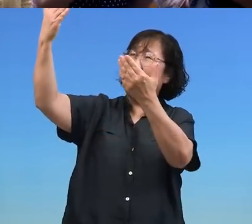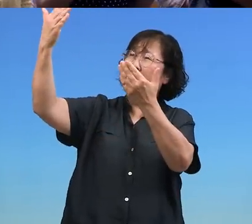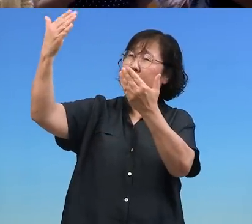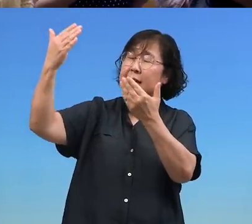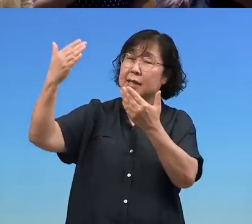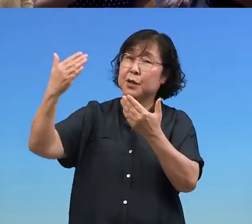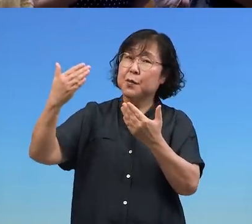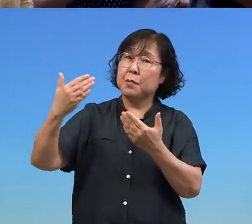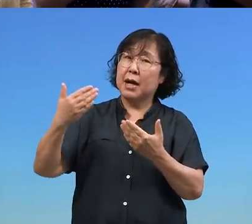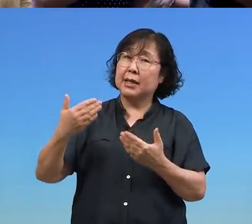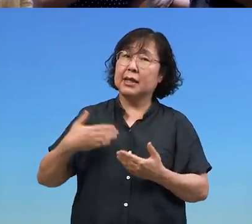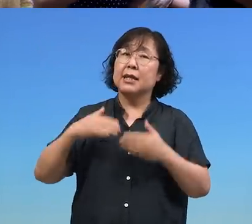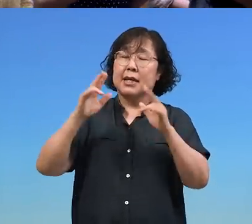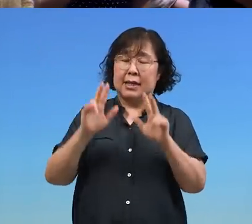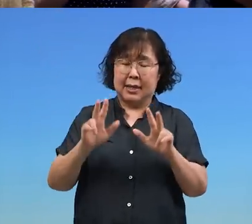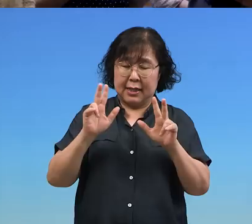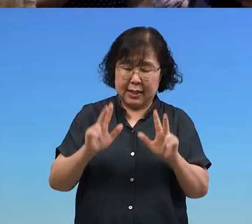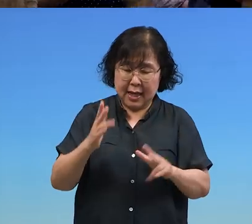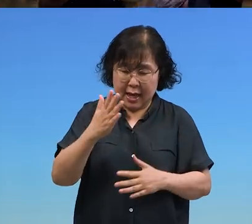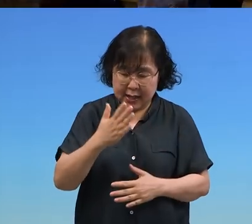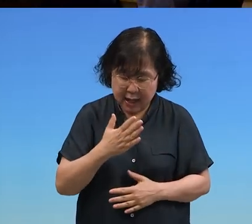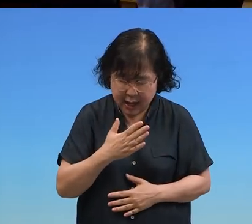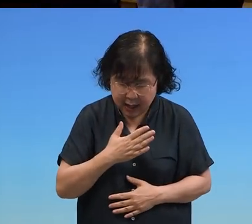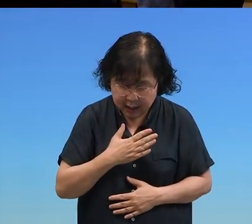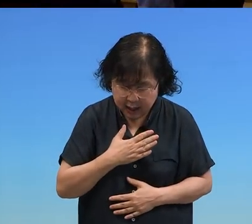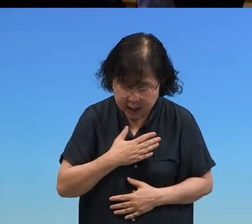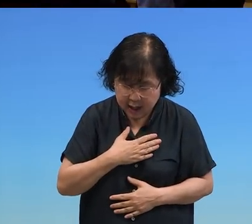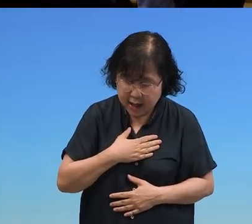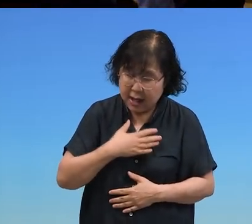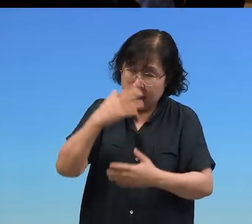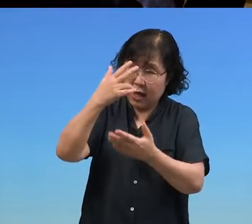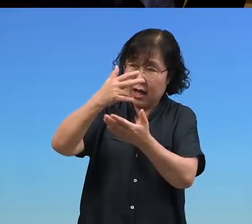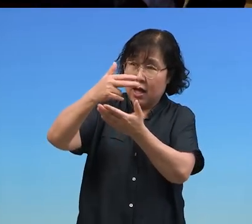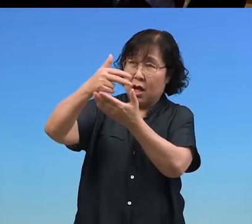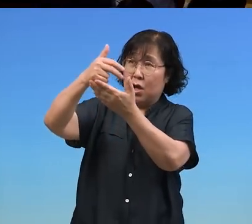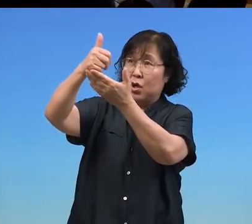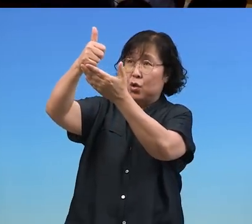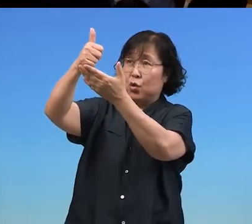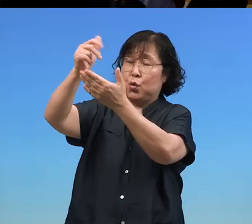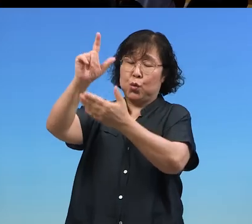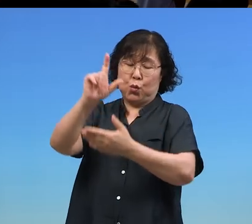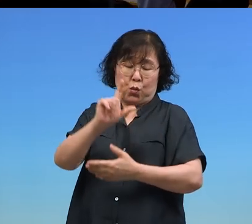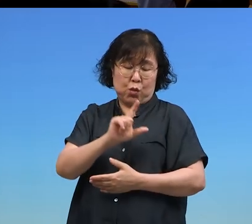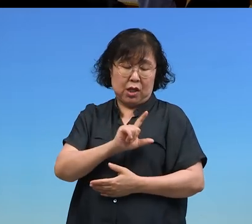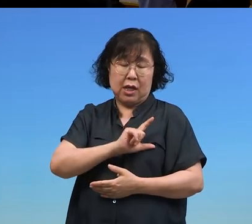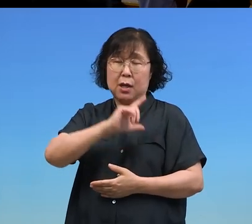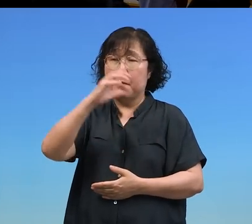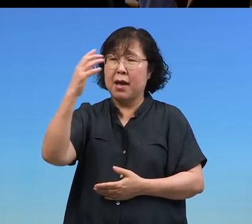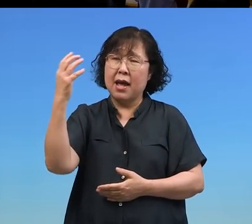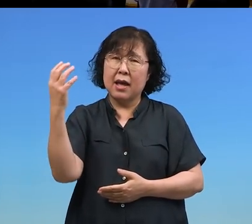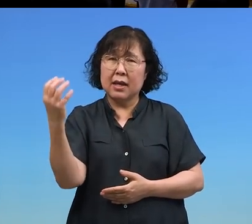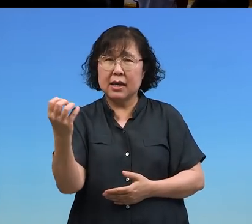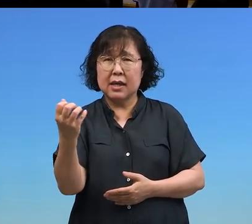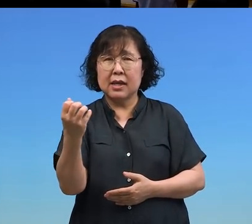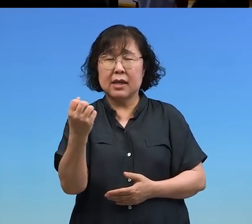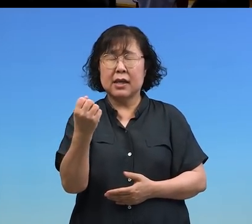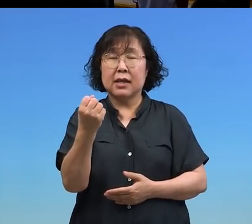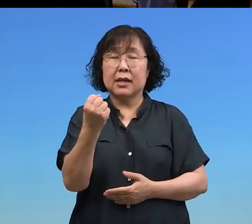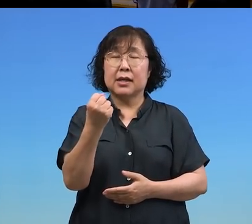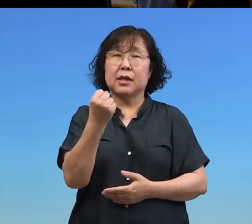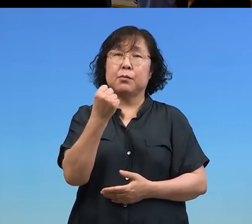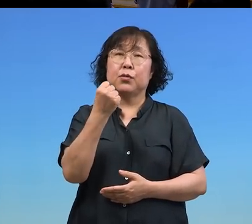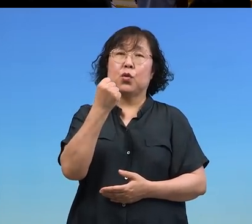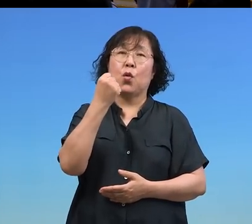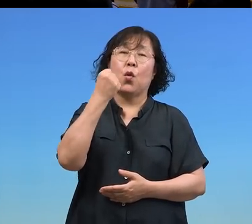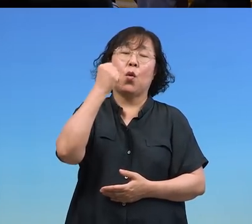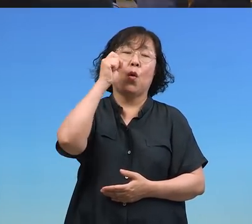이제 내가 이제 내가 주님의 이름으로 주님의